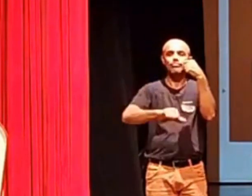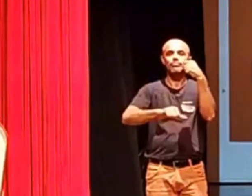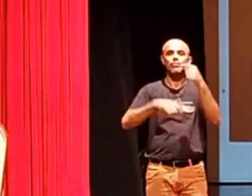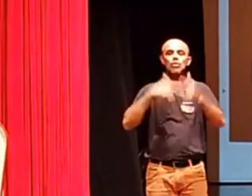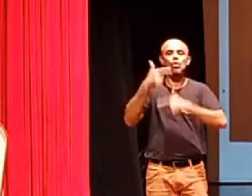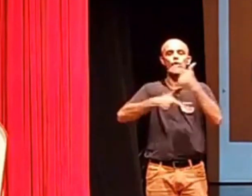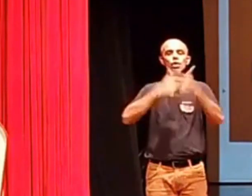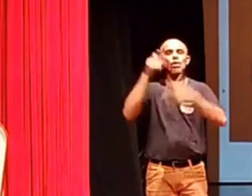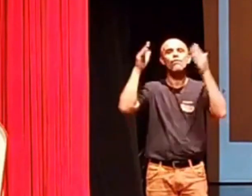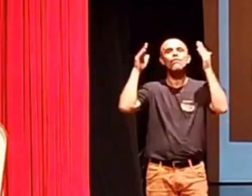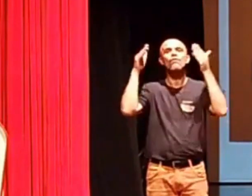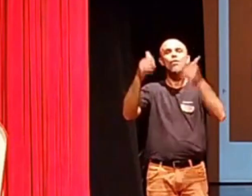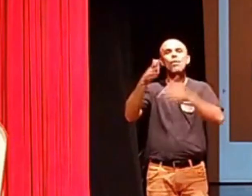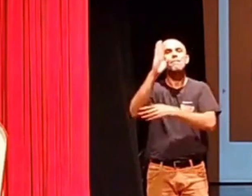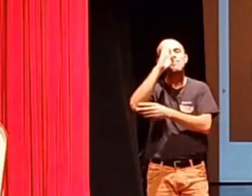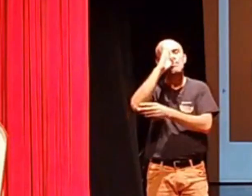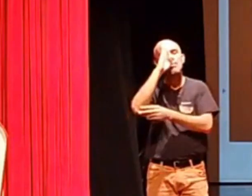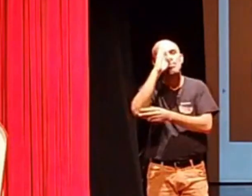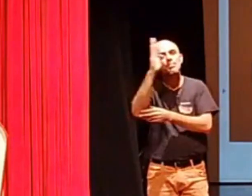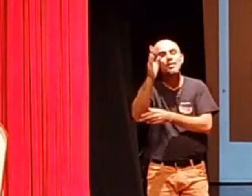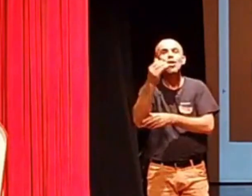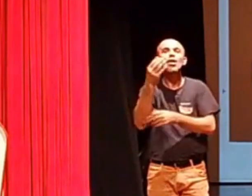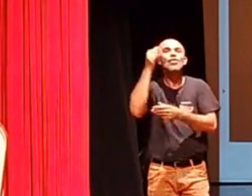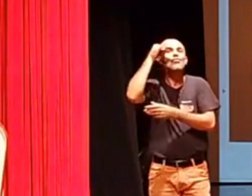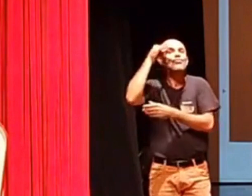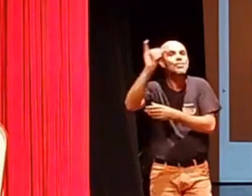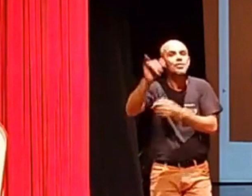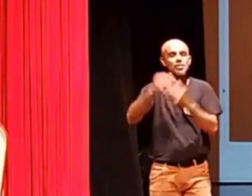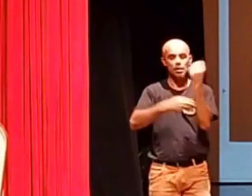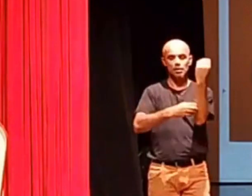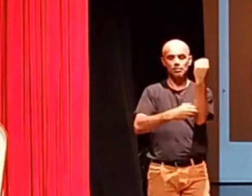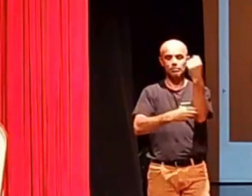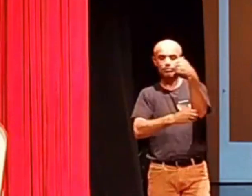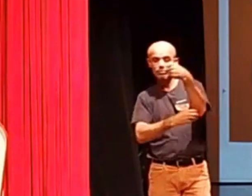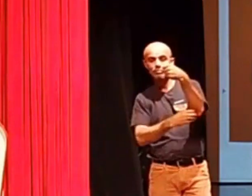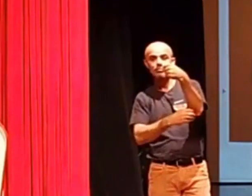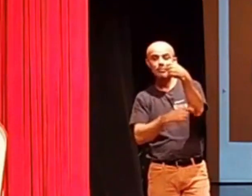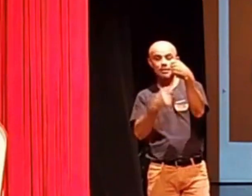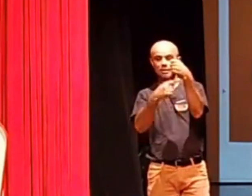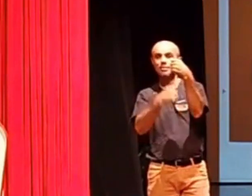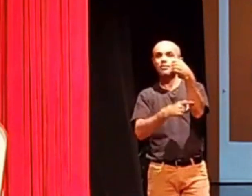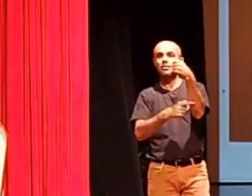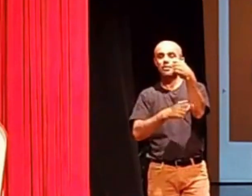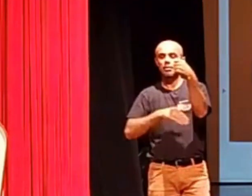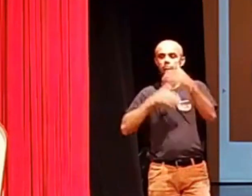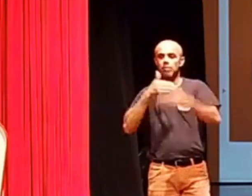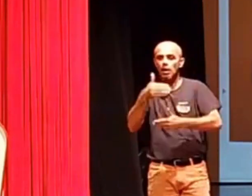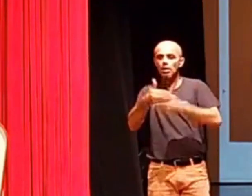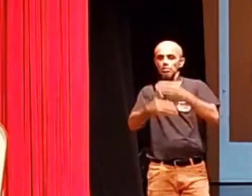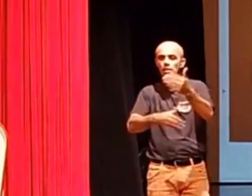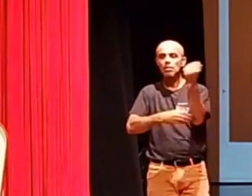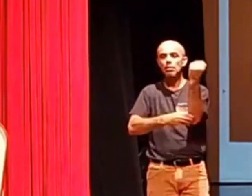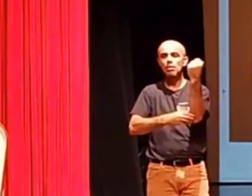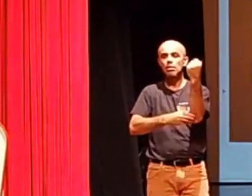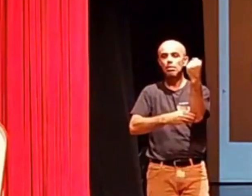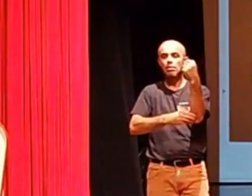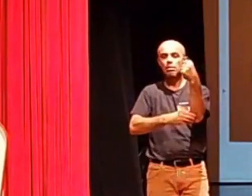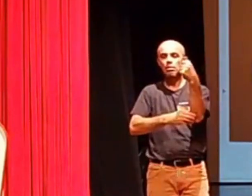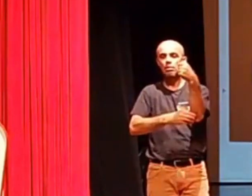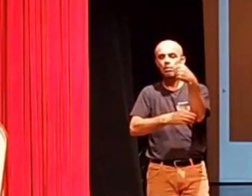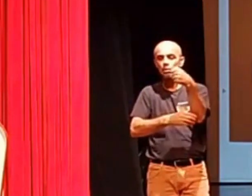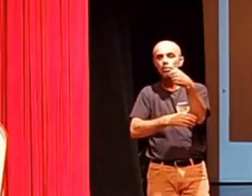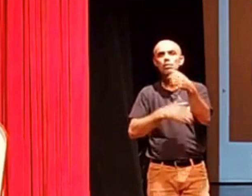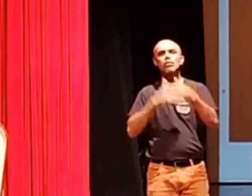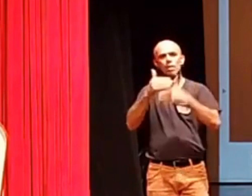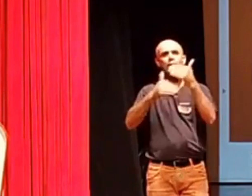trabalhar principalmente pensando em frear essa progressão, porque toda escoliose é progressiva. Tá? Ela